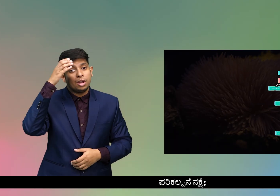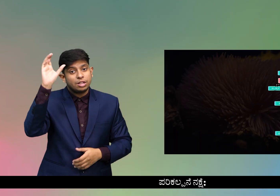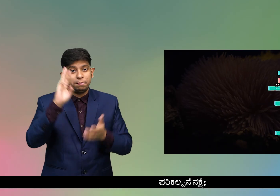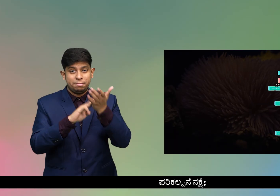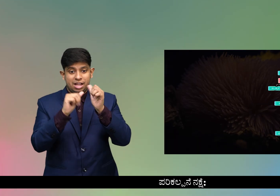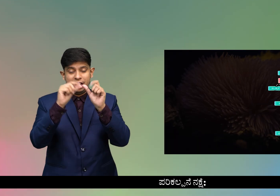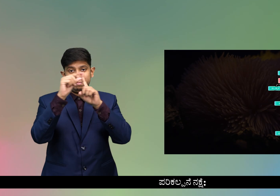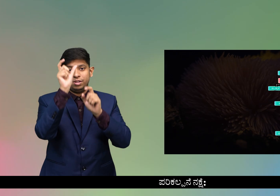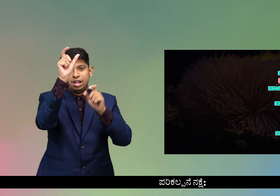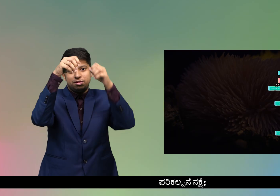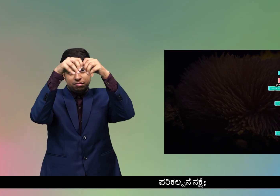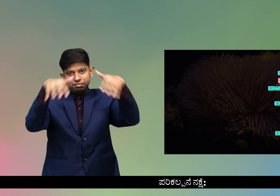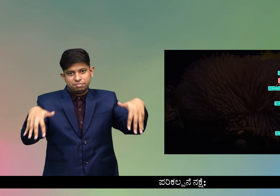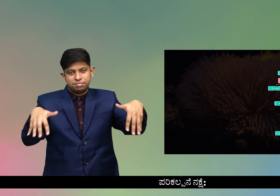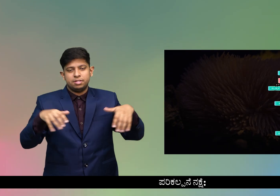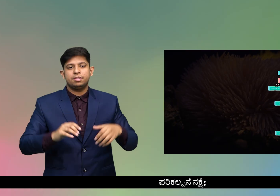ಪರಿಕಲ್ಪನೆಯ ನಕ್ಷೆ.